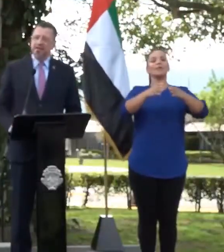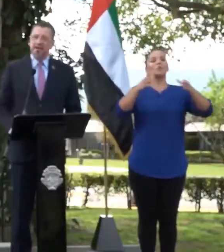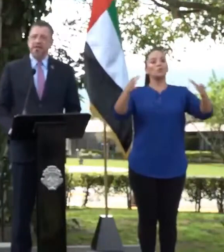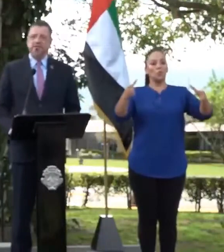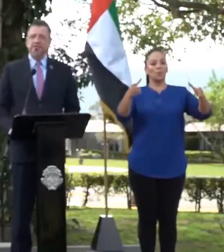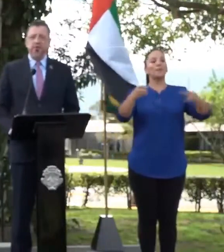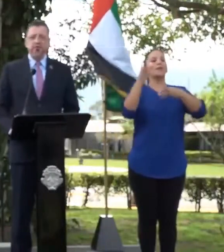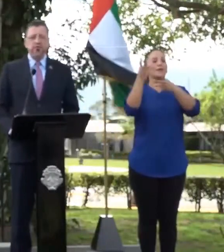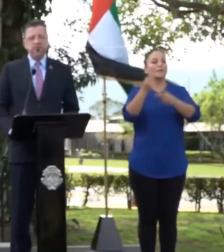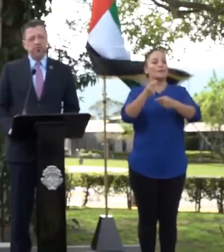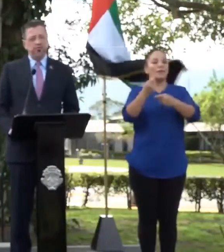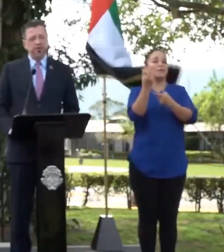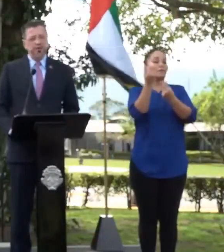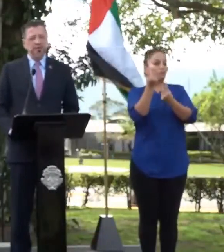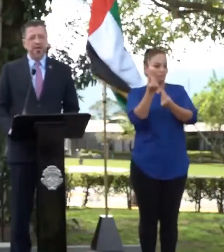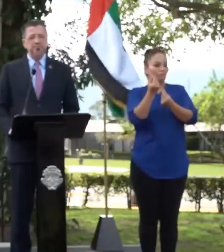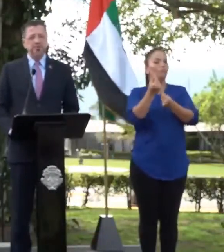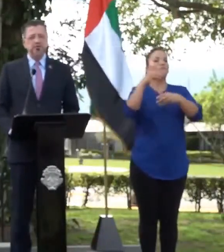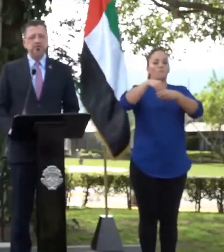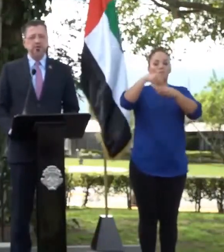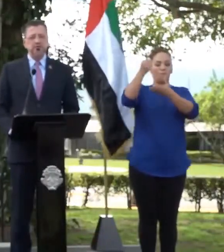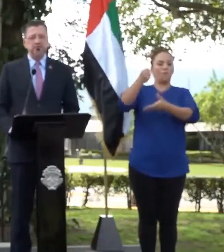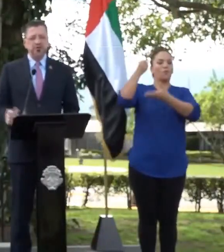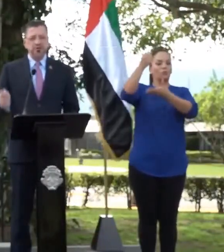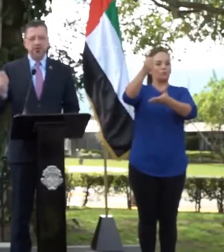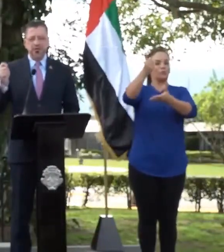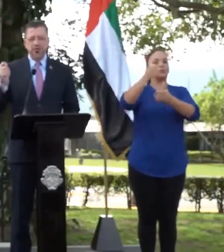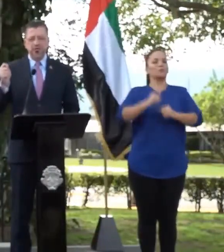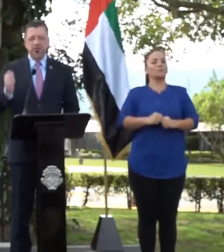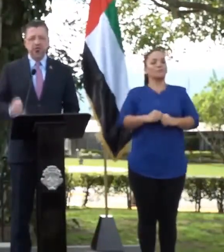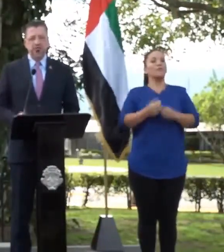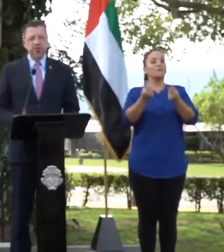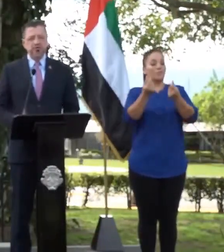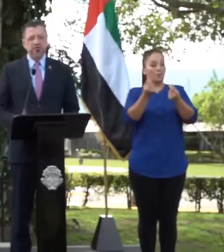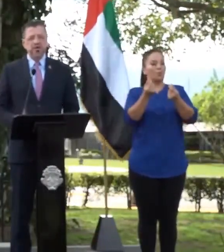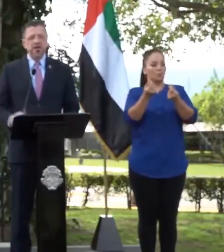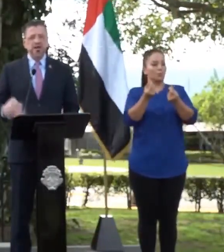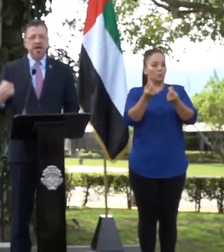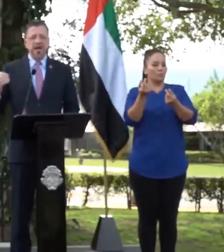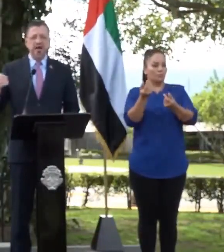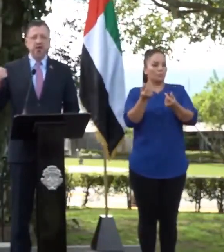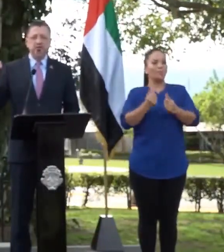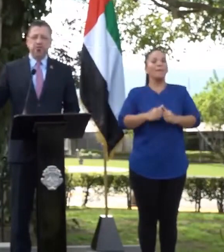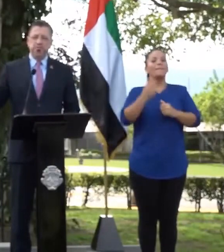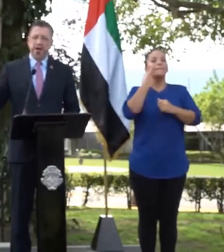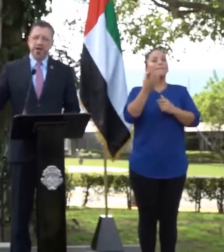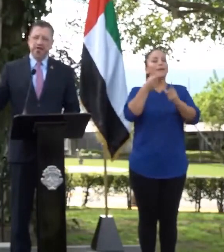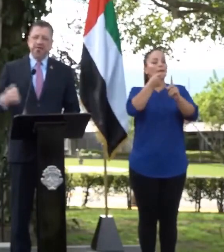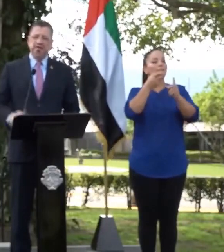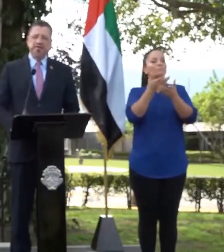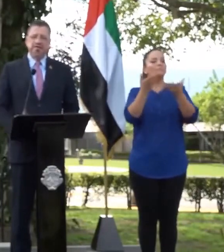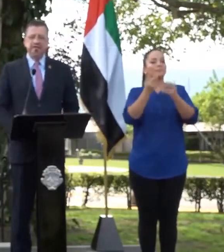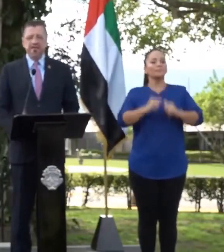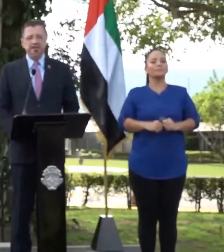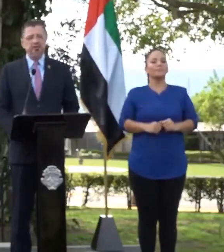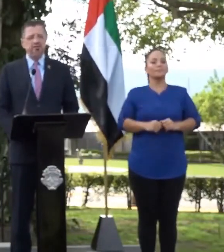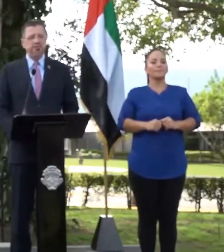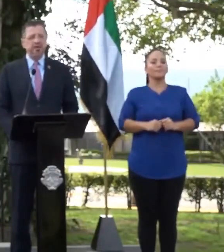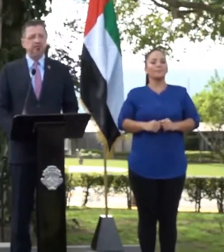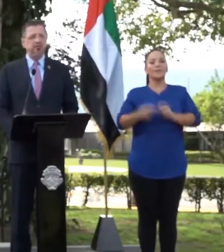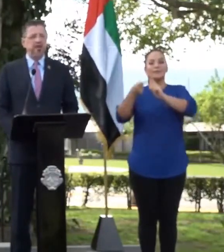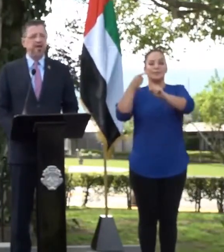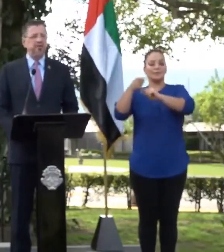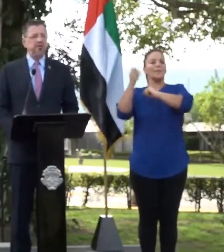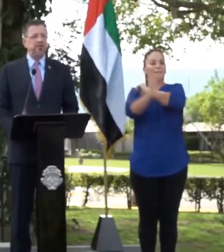enorme cantidad de fondos de inversión de recursos económicos que los países y